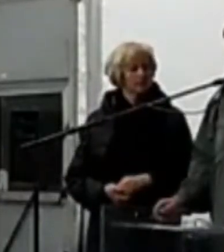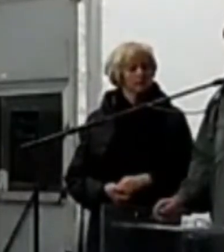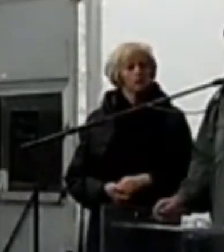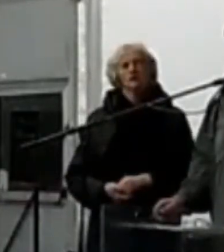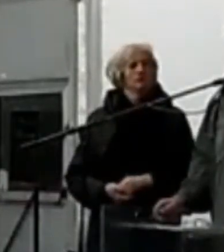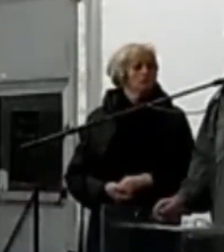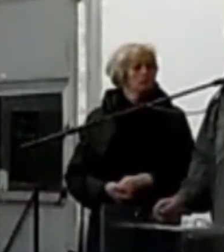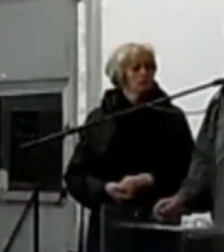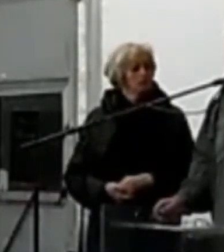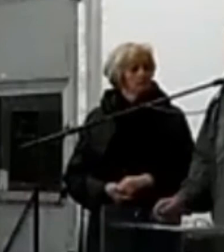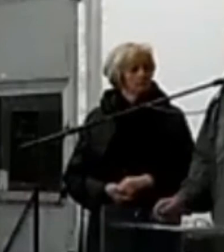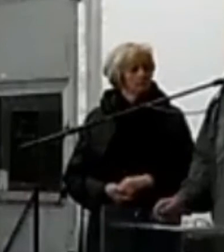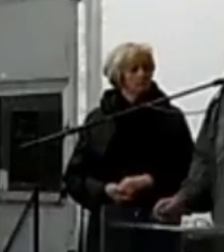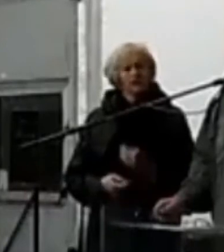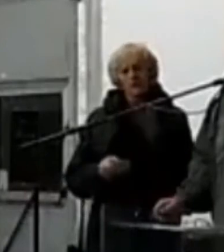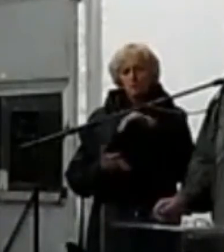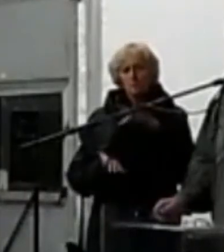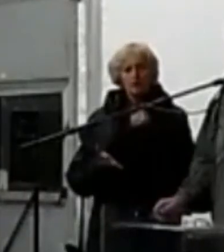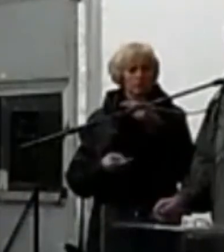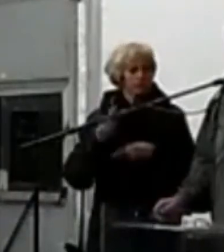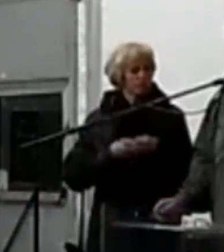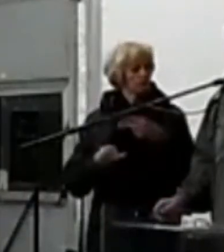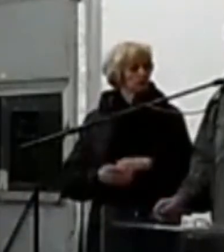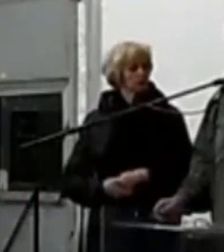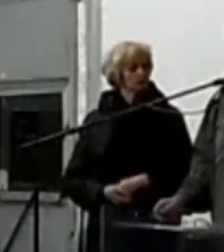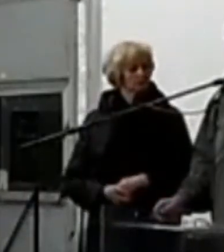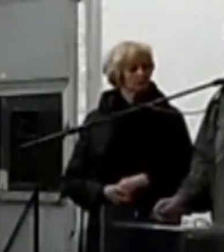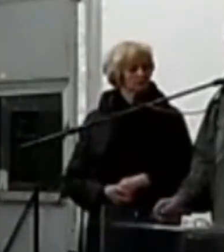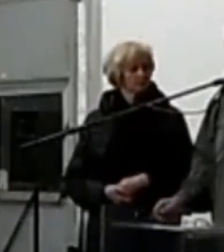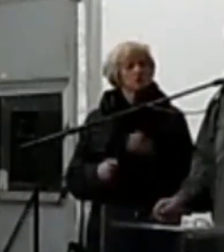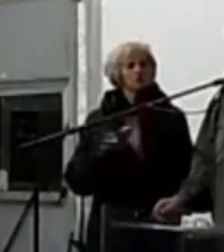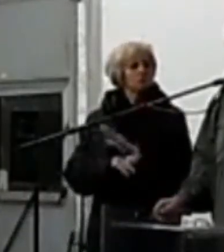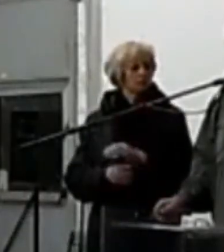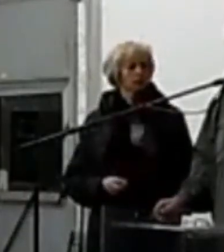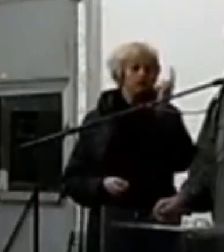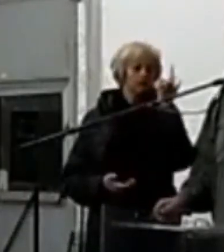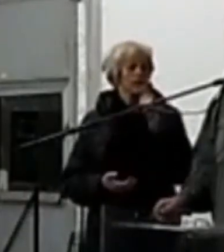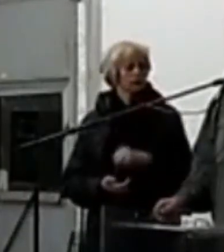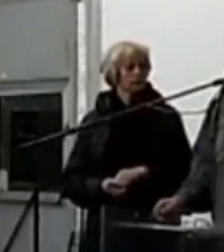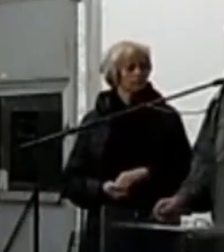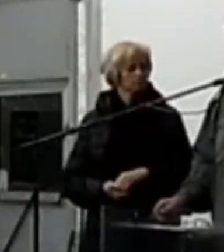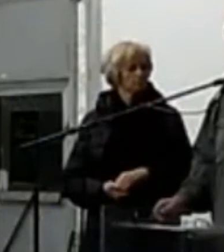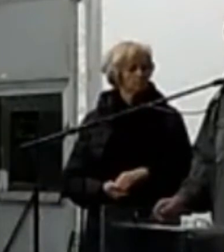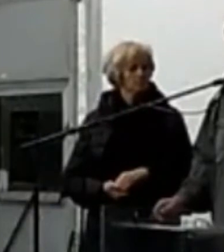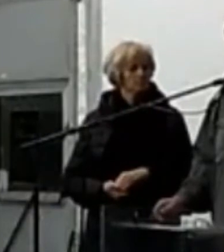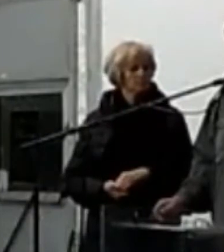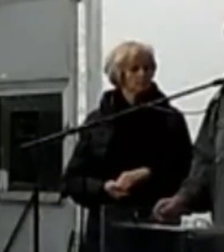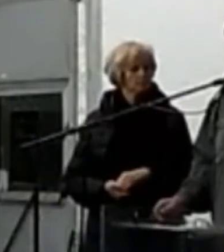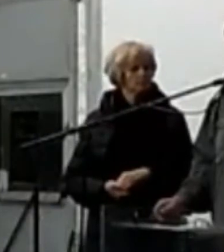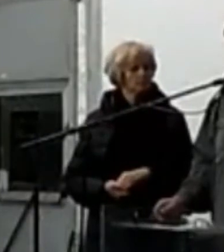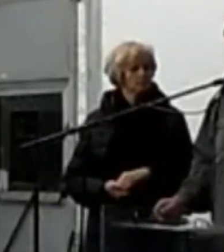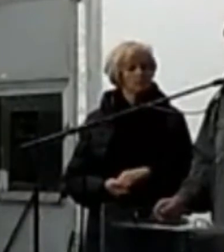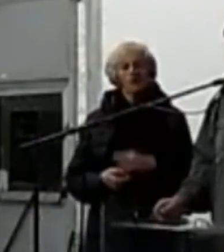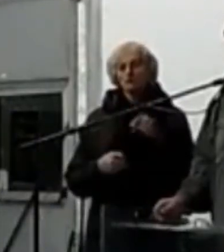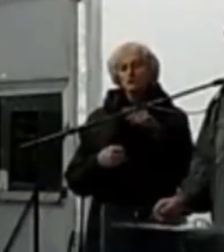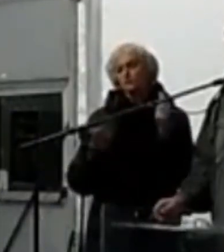nasljeđivanja. Nema mjesta proizvoljnosti i slučajnim stvarima. Sve što radimo je zasnovano na